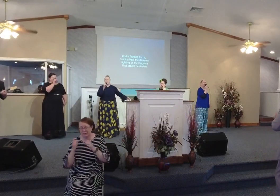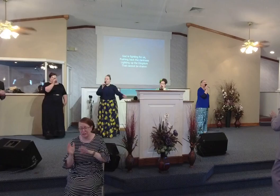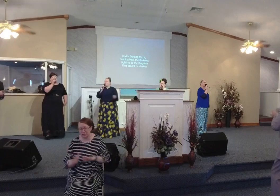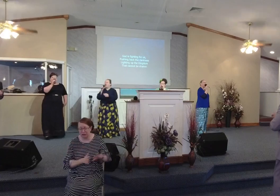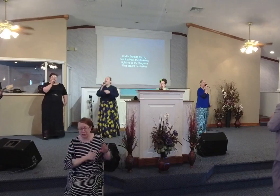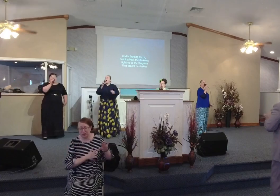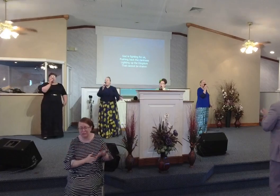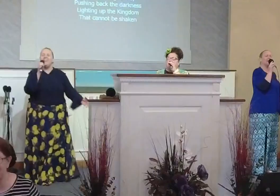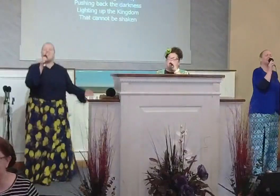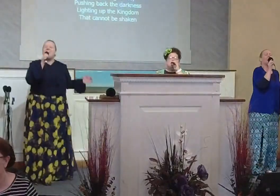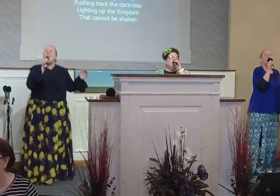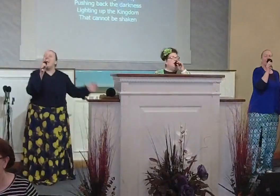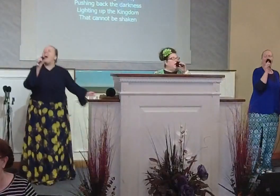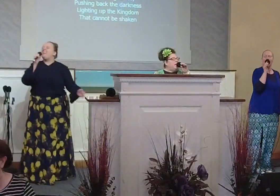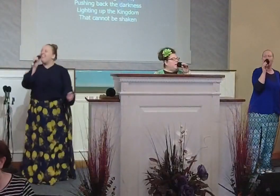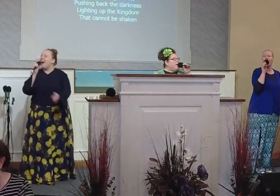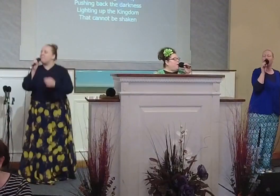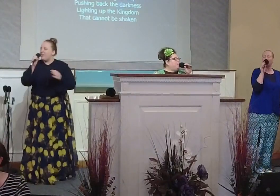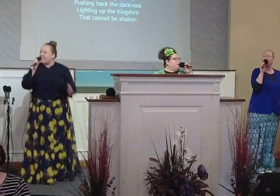Aleluya.